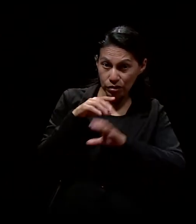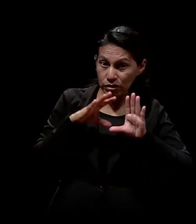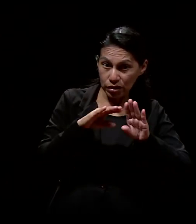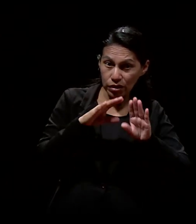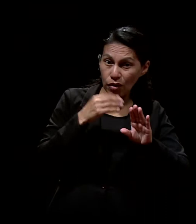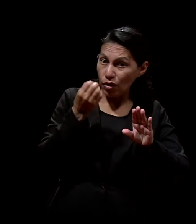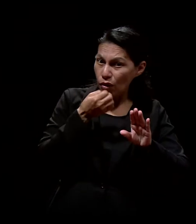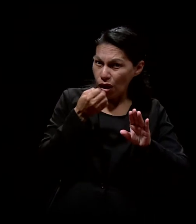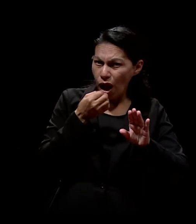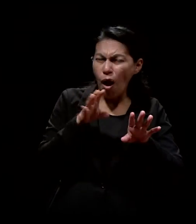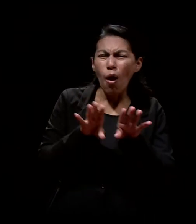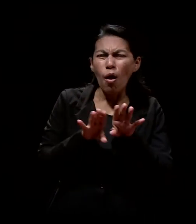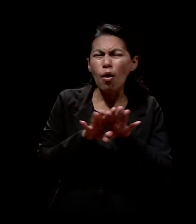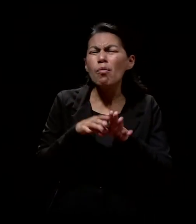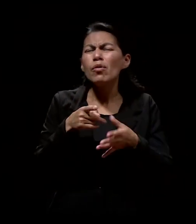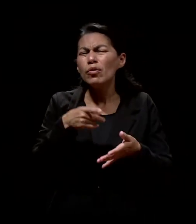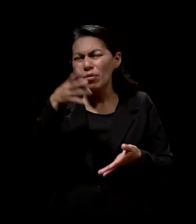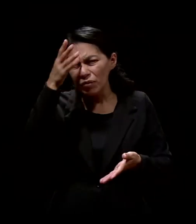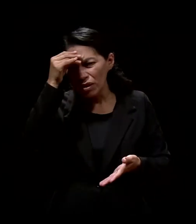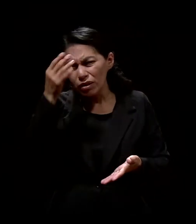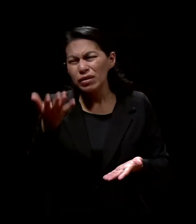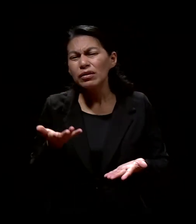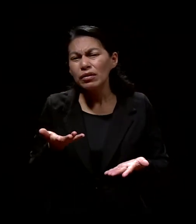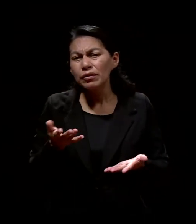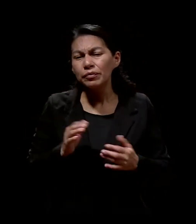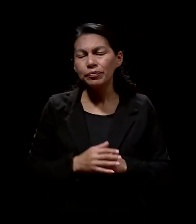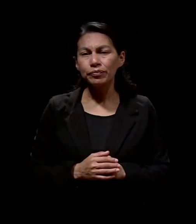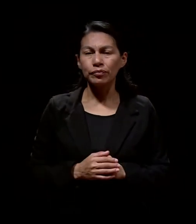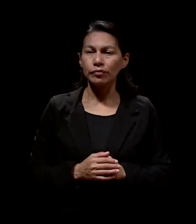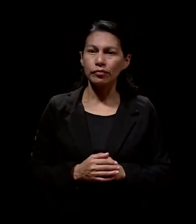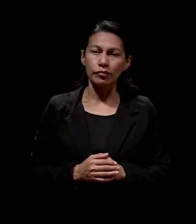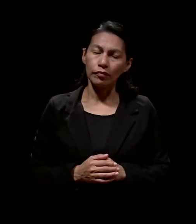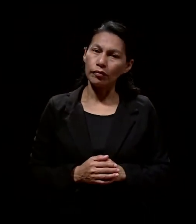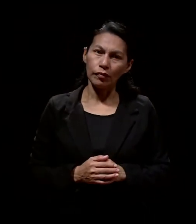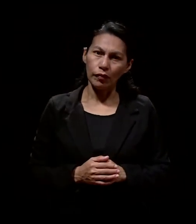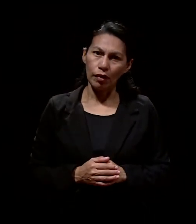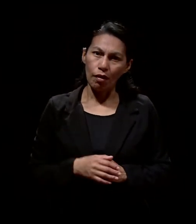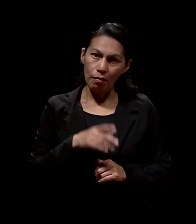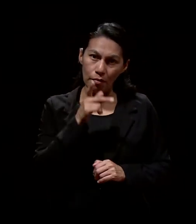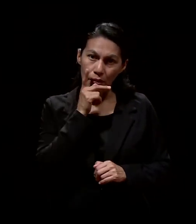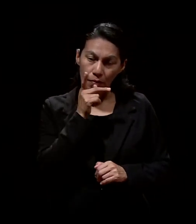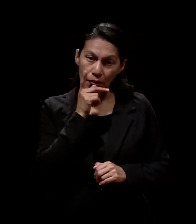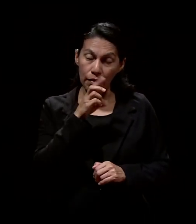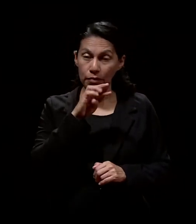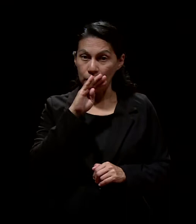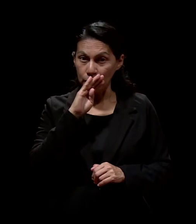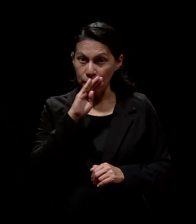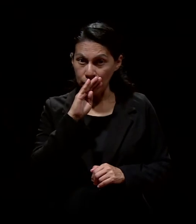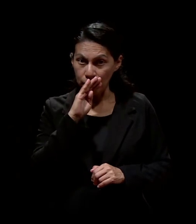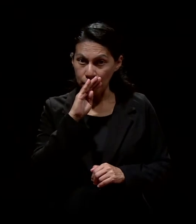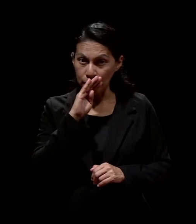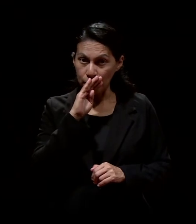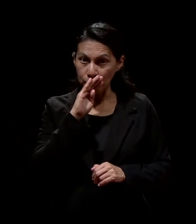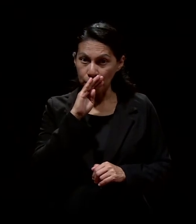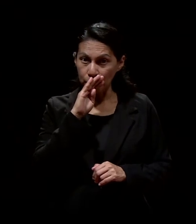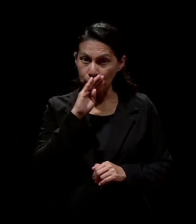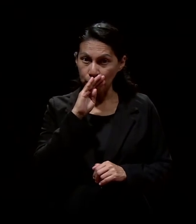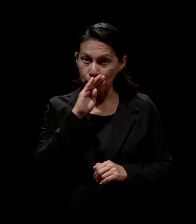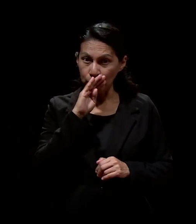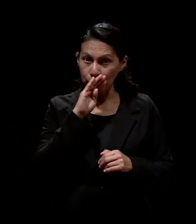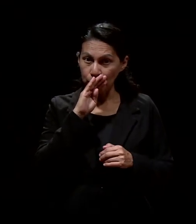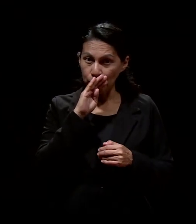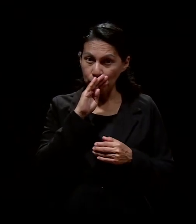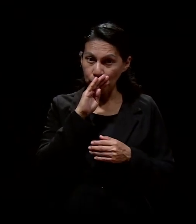aprendiste a orar o tú aprendiste de otra forma a orar? No, afortunadamente mis